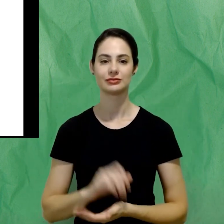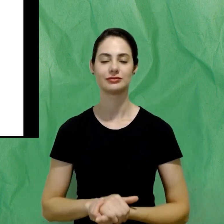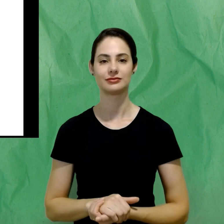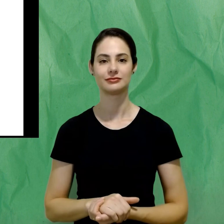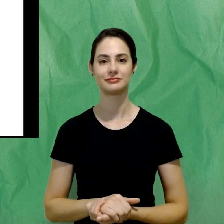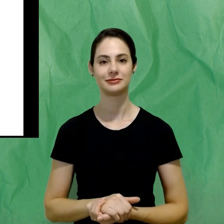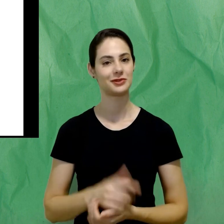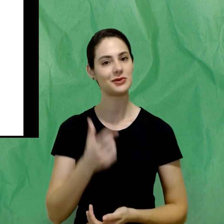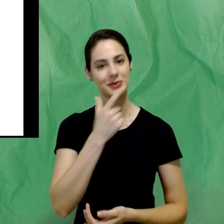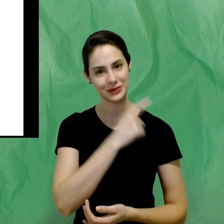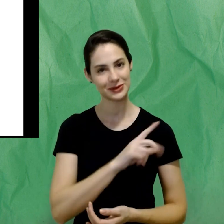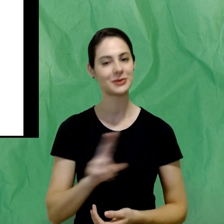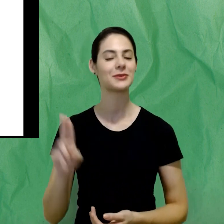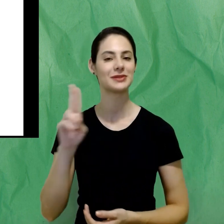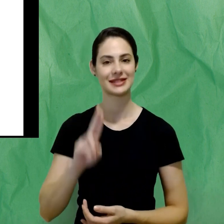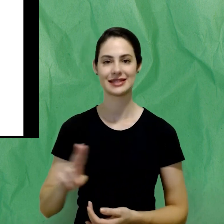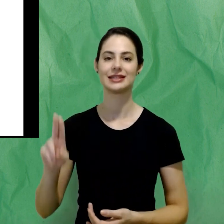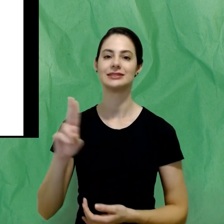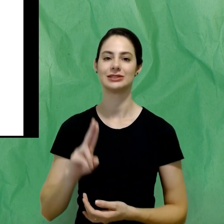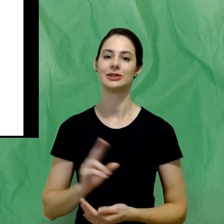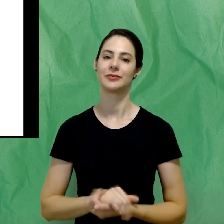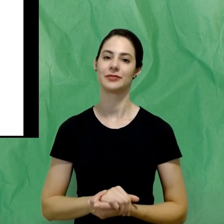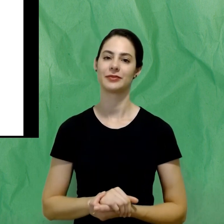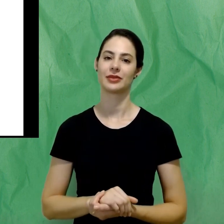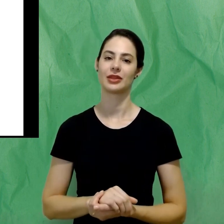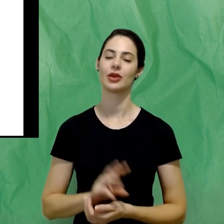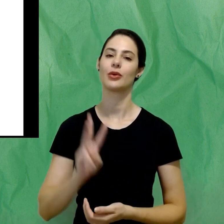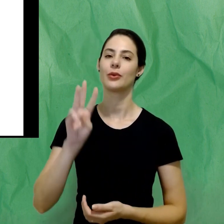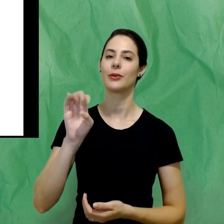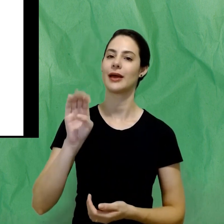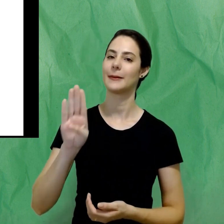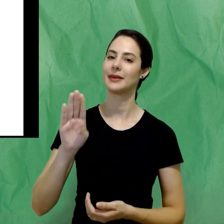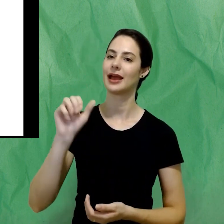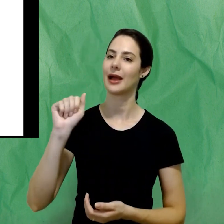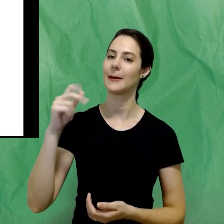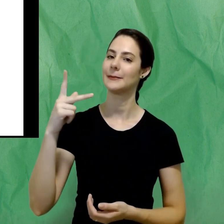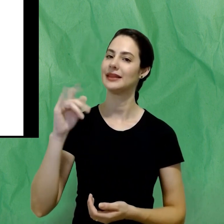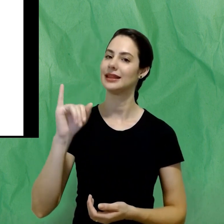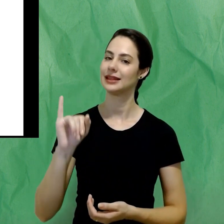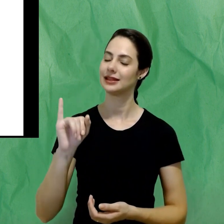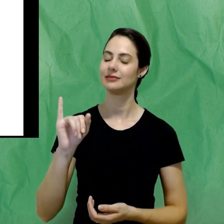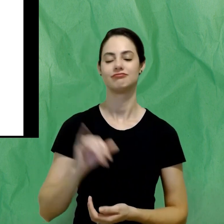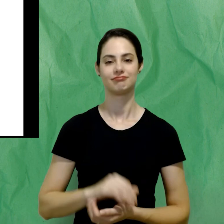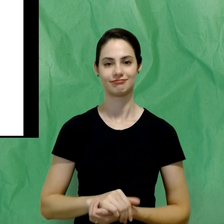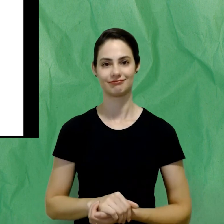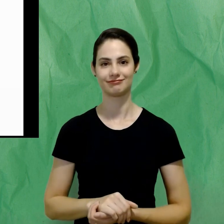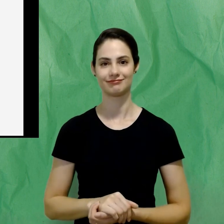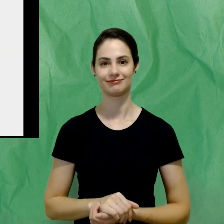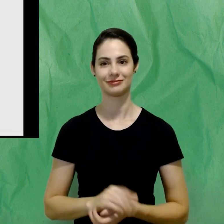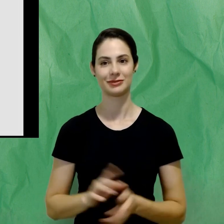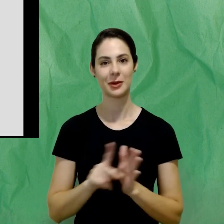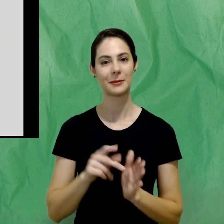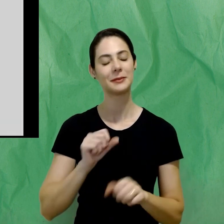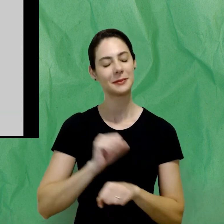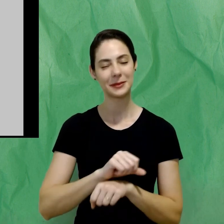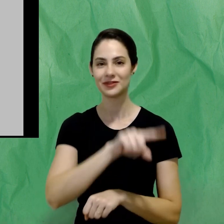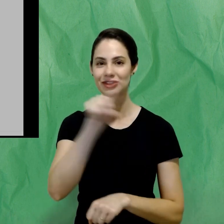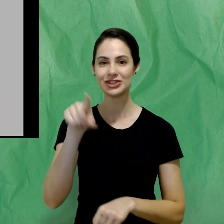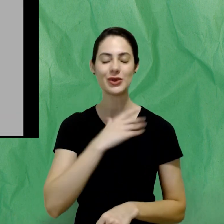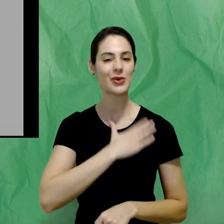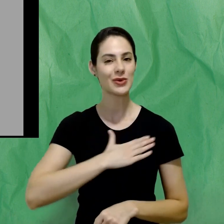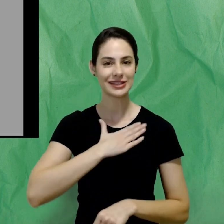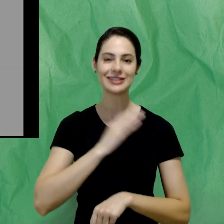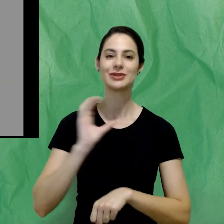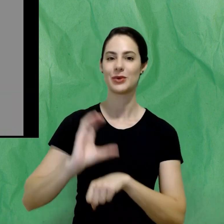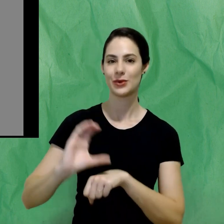a gente conseguiu utilizando uma Web API disponível no meu próprio navegador. Espero que